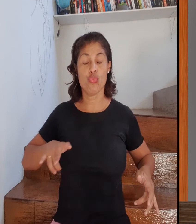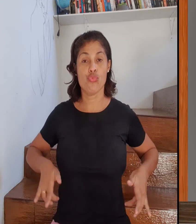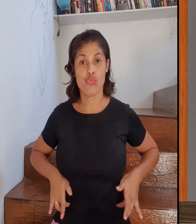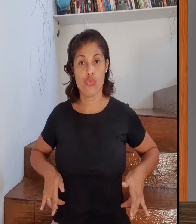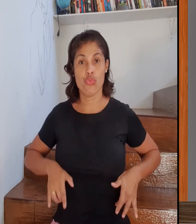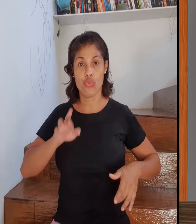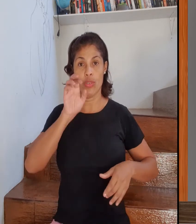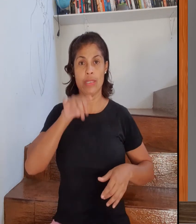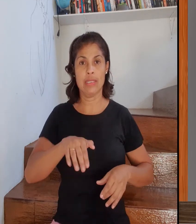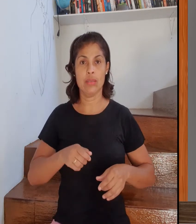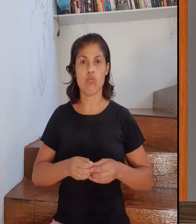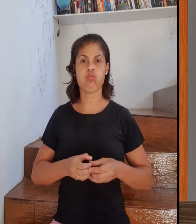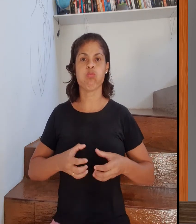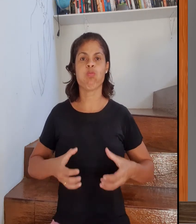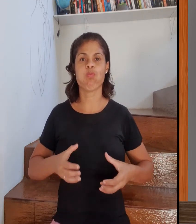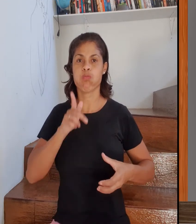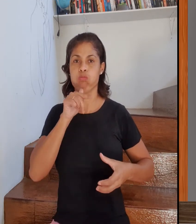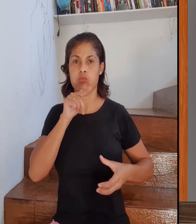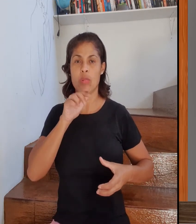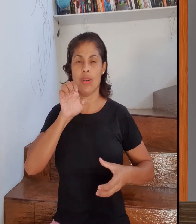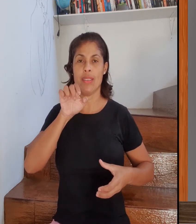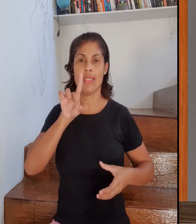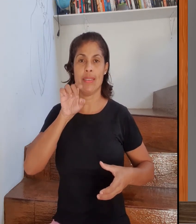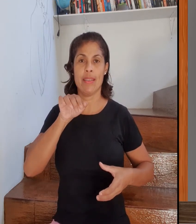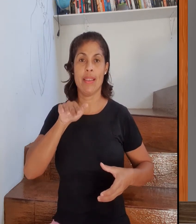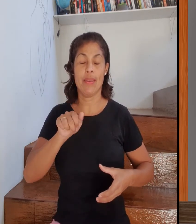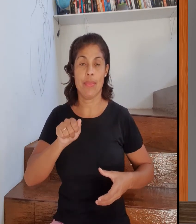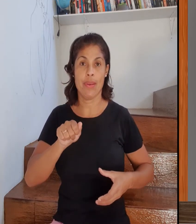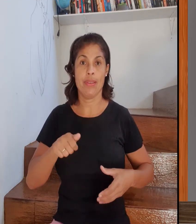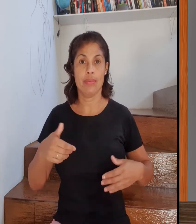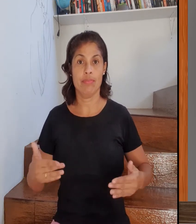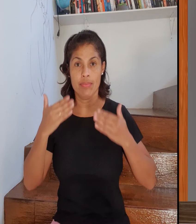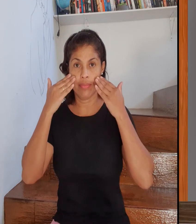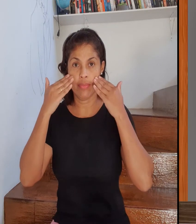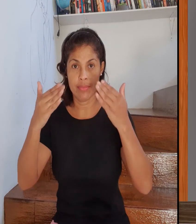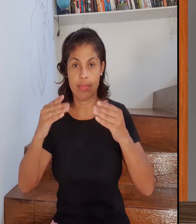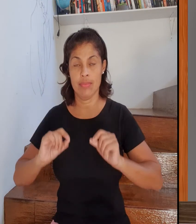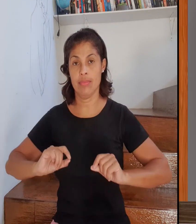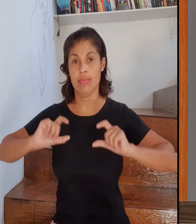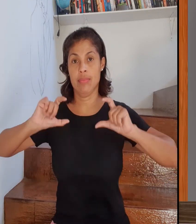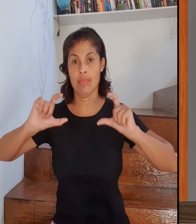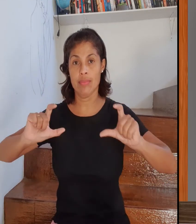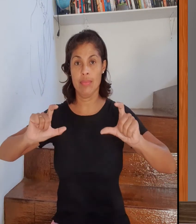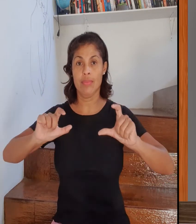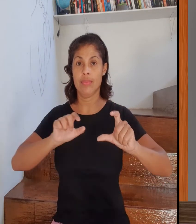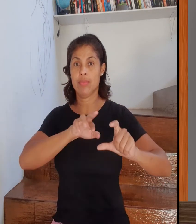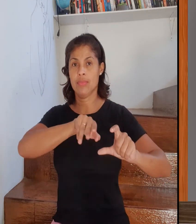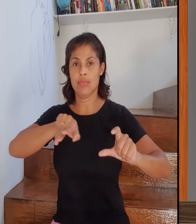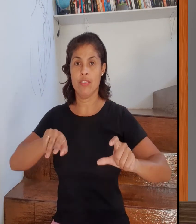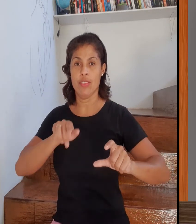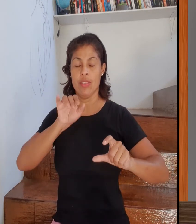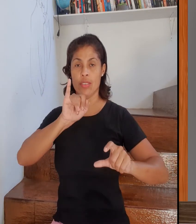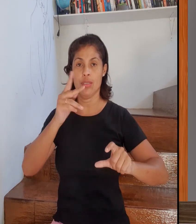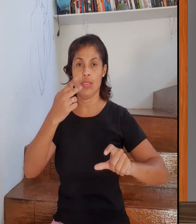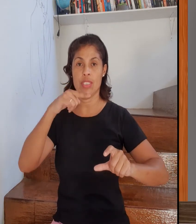um acúmulo de líquido, o edema, e assim aumenta-se o volume aparente de distribuição de fármacos